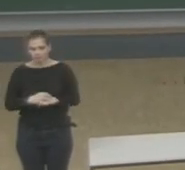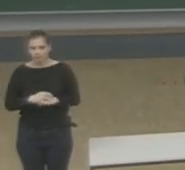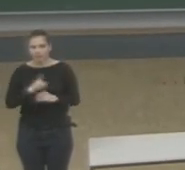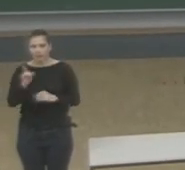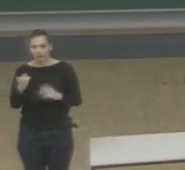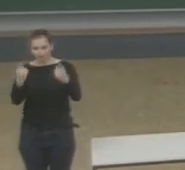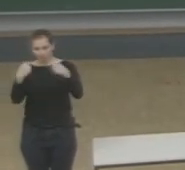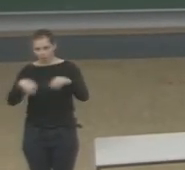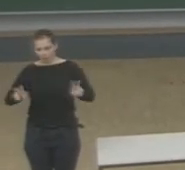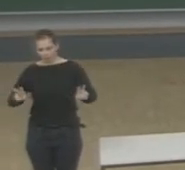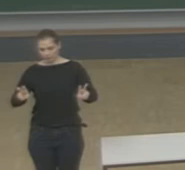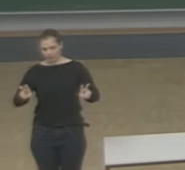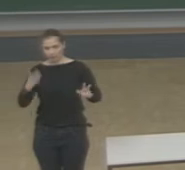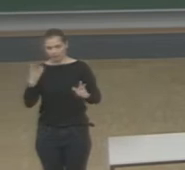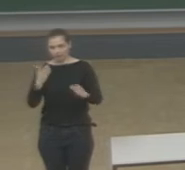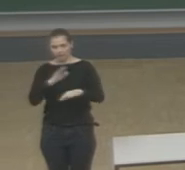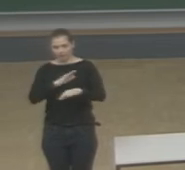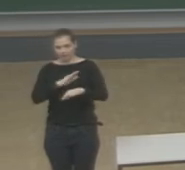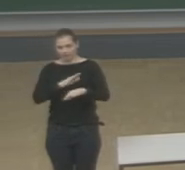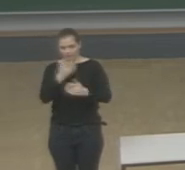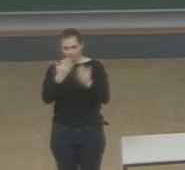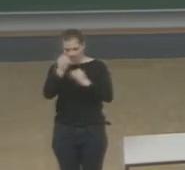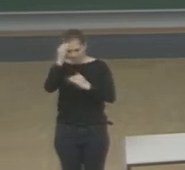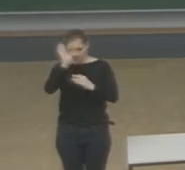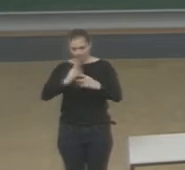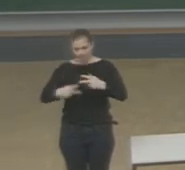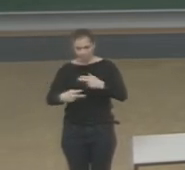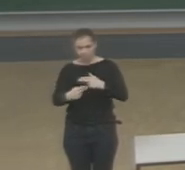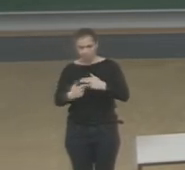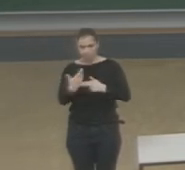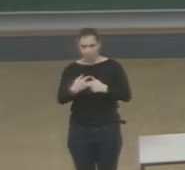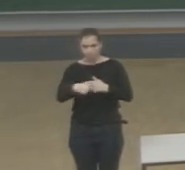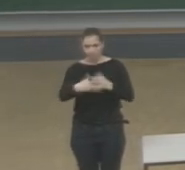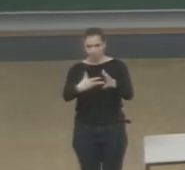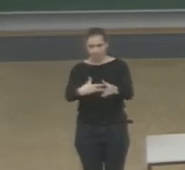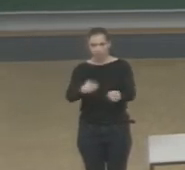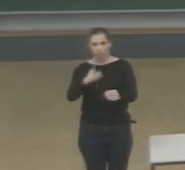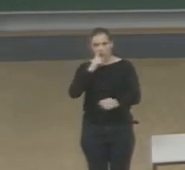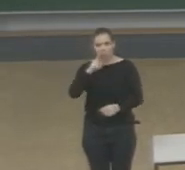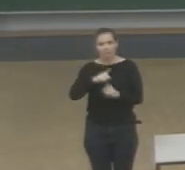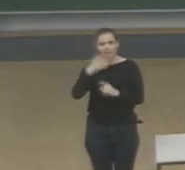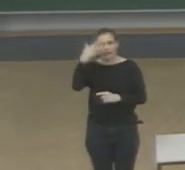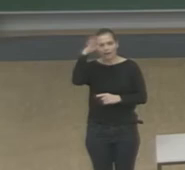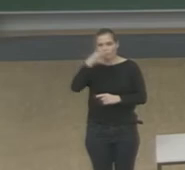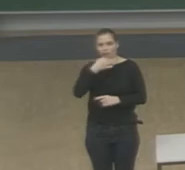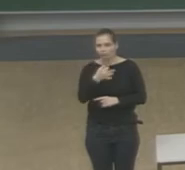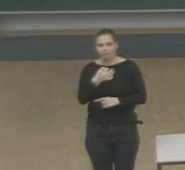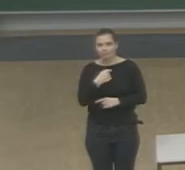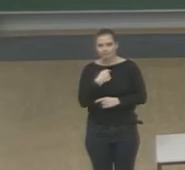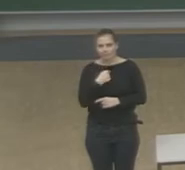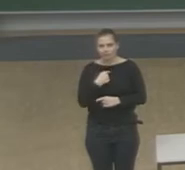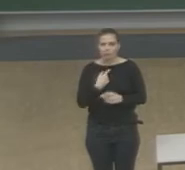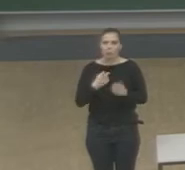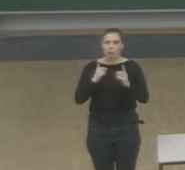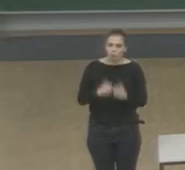Untertitel die Frage nach dem Ausgang der Epoche mathematischer Bildung keine bloß rhetorische sein. Ich soll